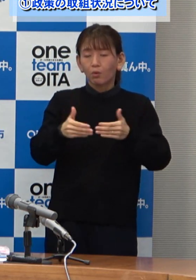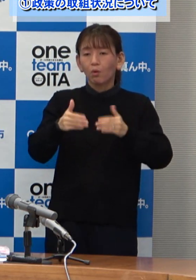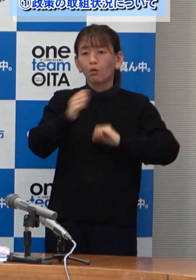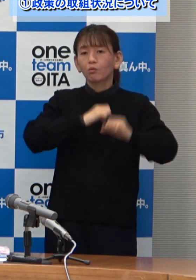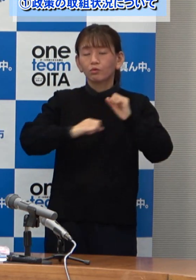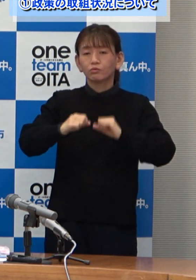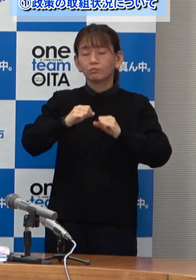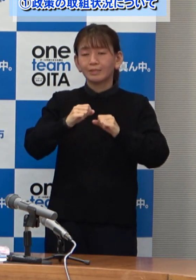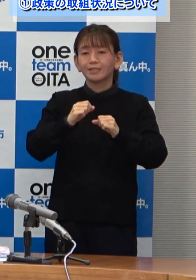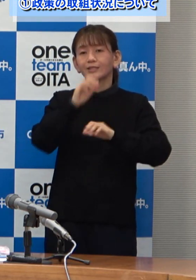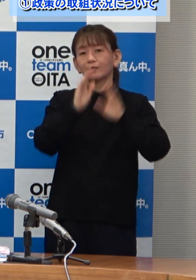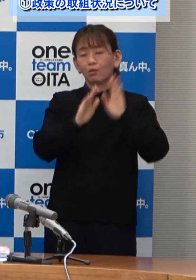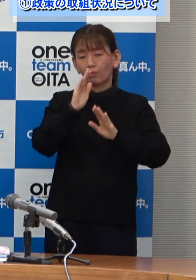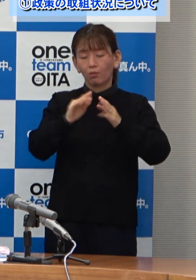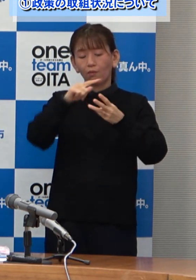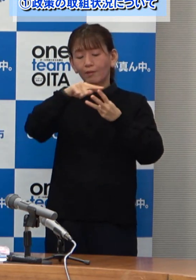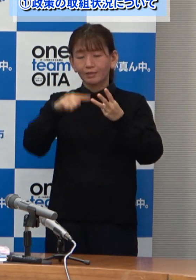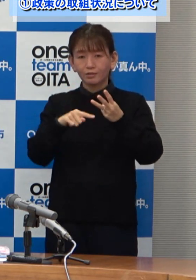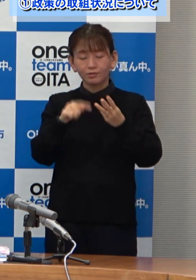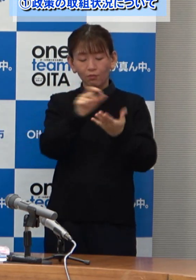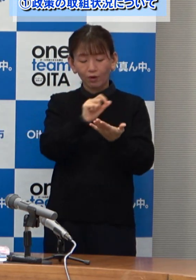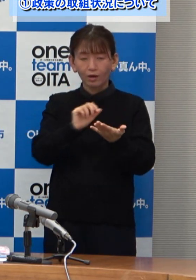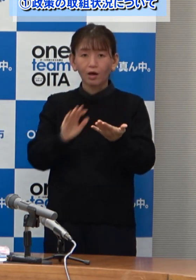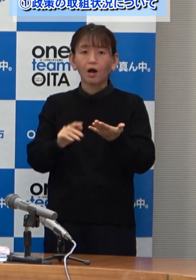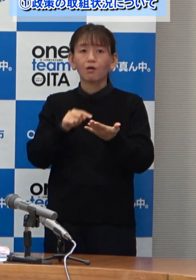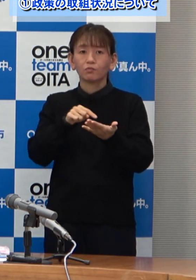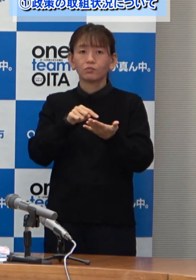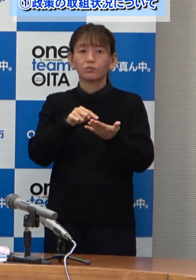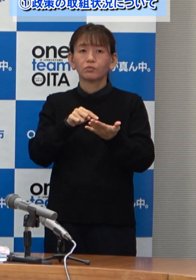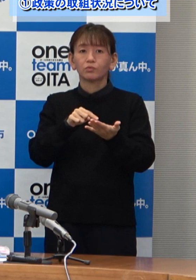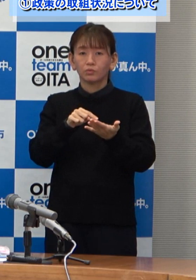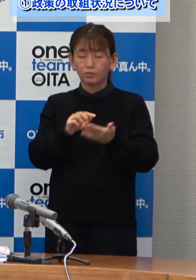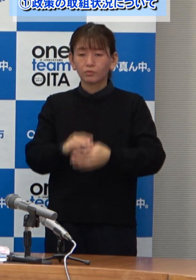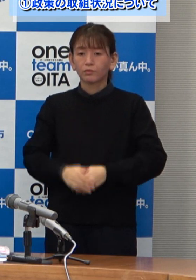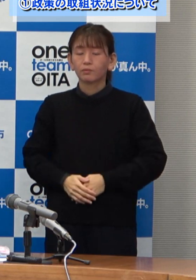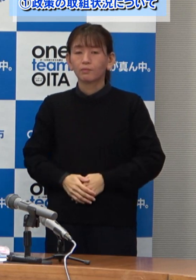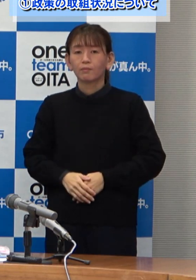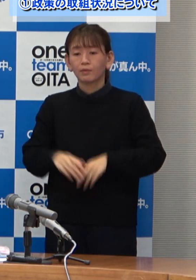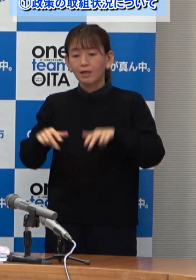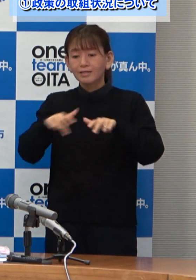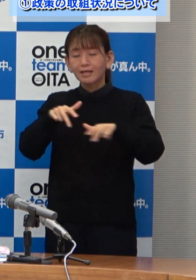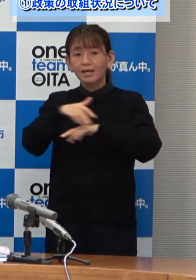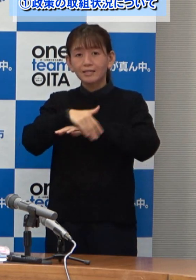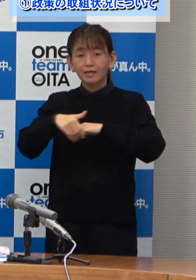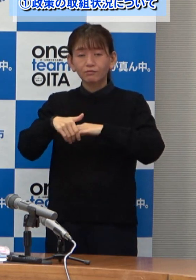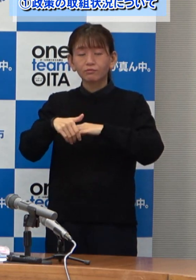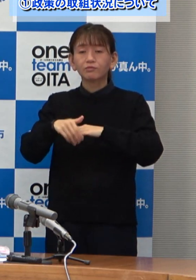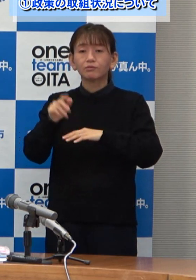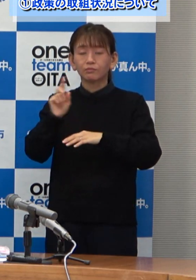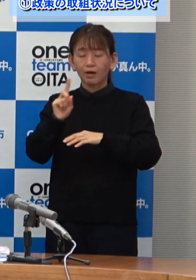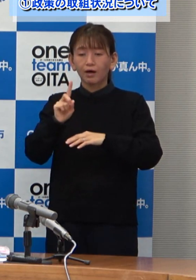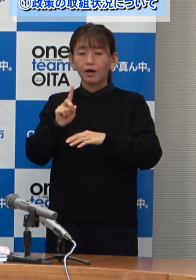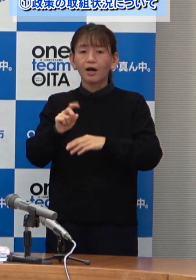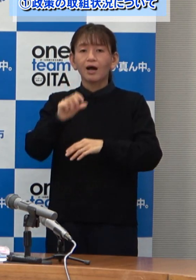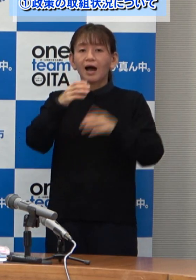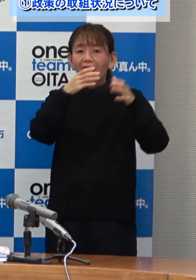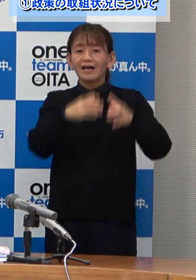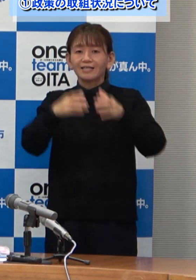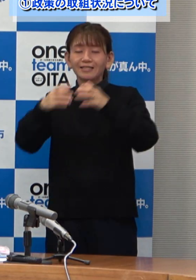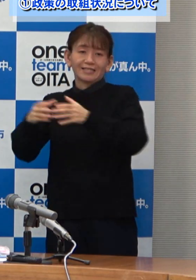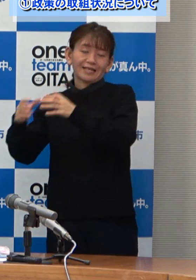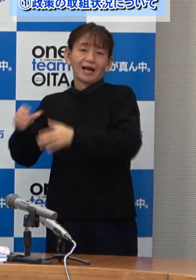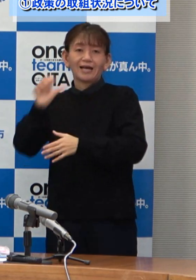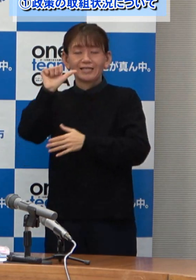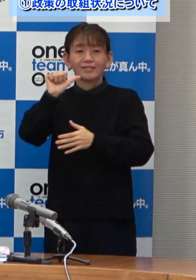てこの3つを書いてますえ政策というのは5つの柱柱